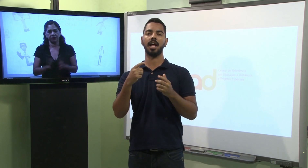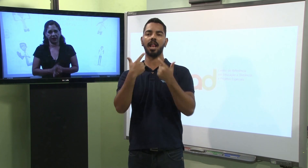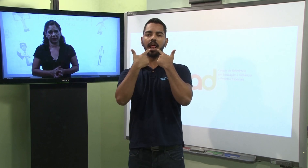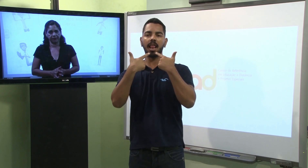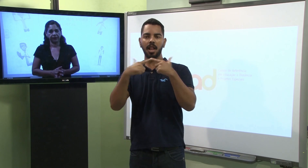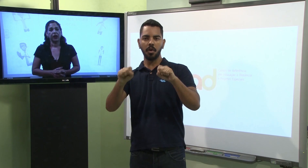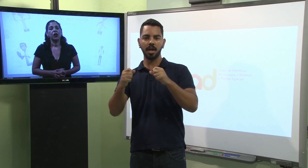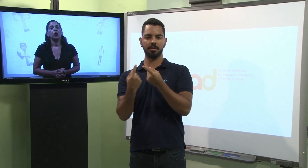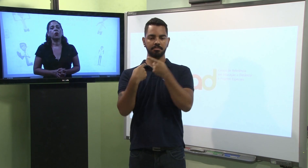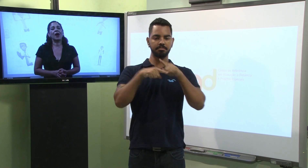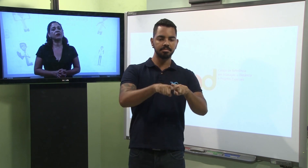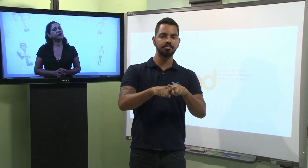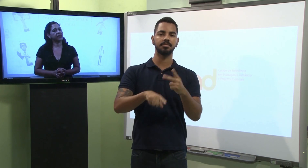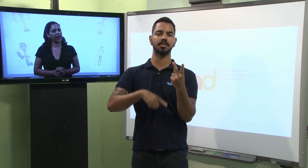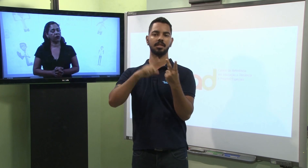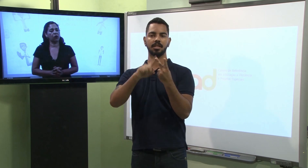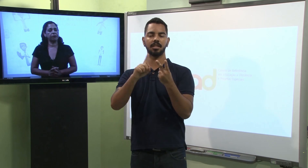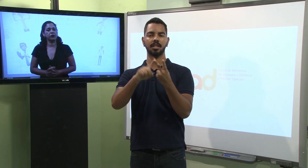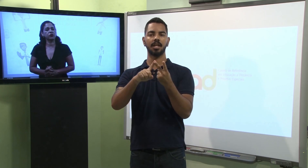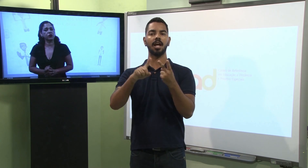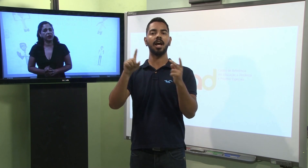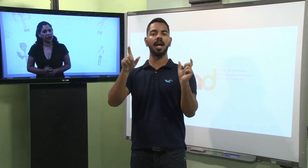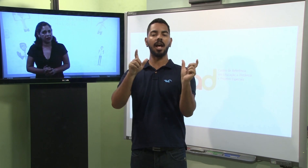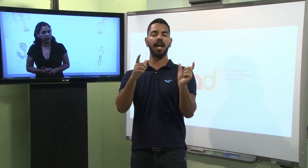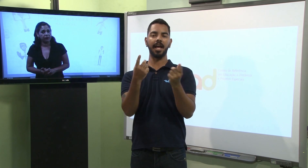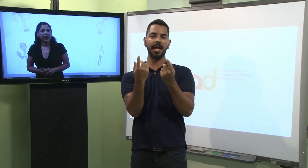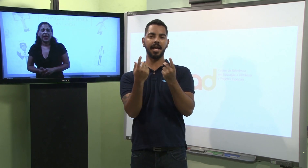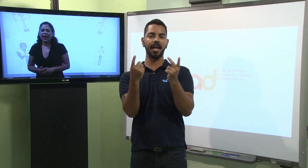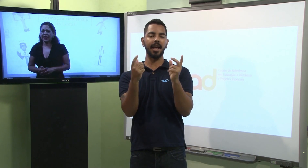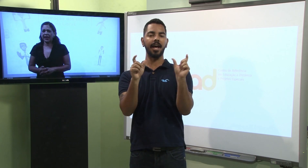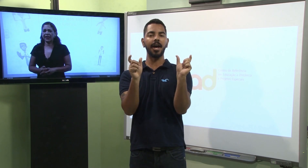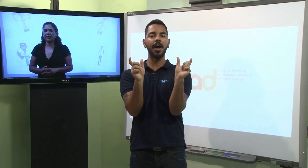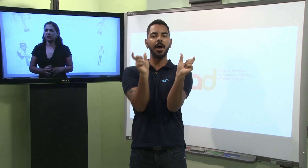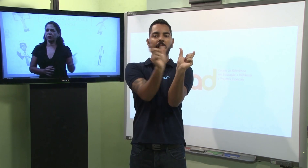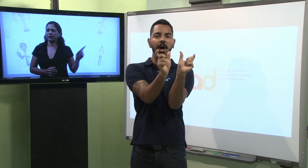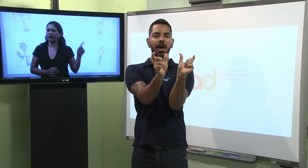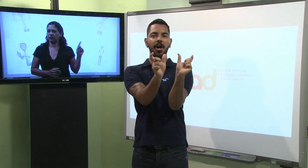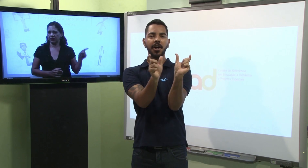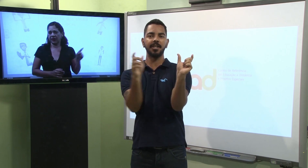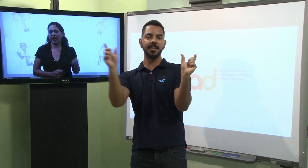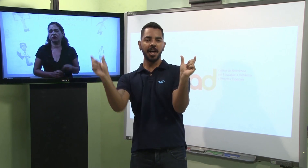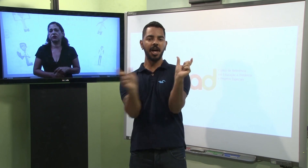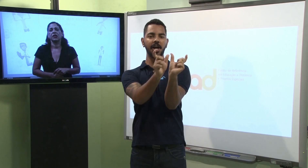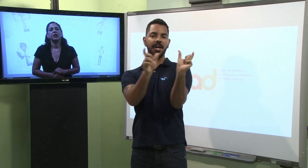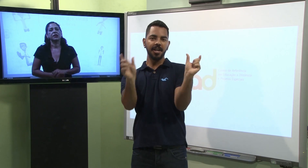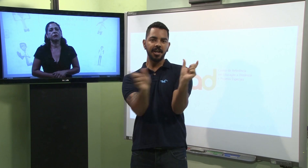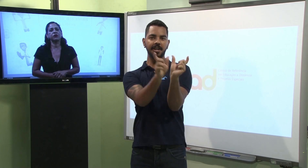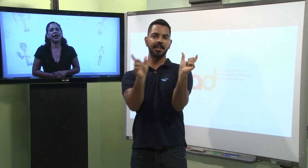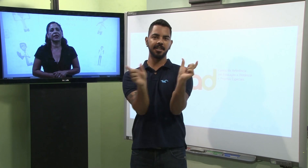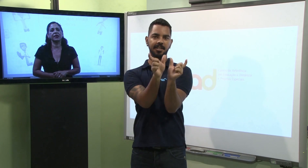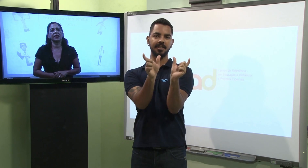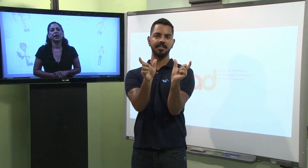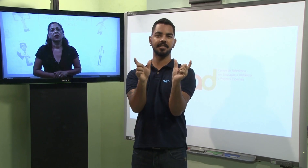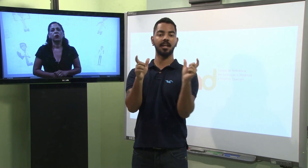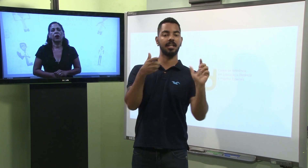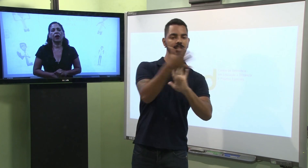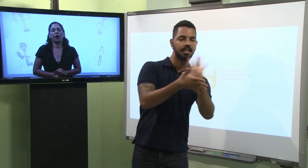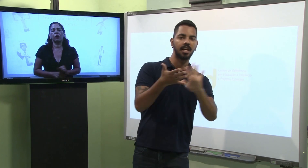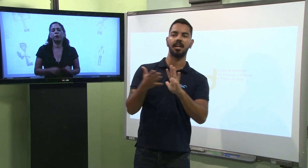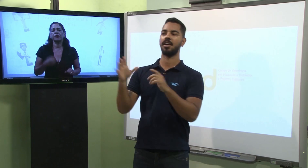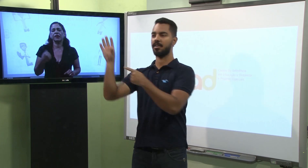outras formas mais. Quadros e Carnot nos orientam que, além desses processos citados, temos